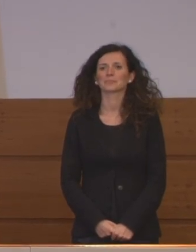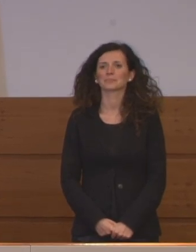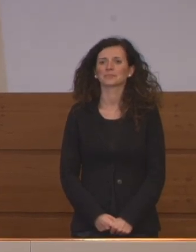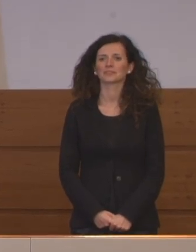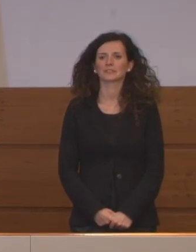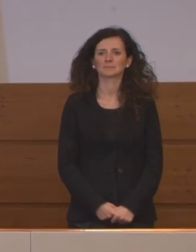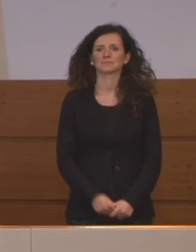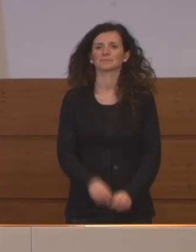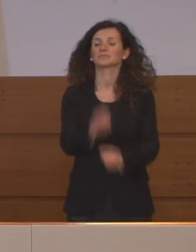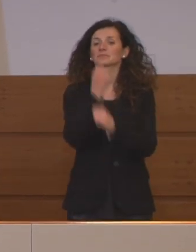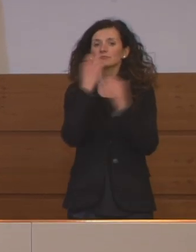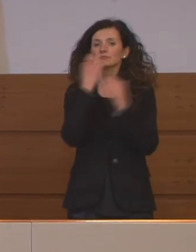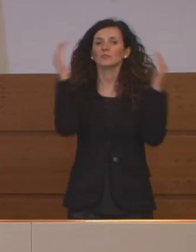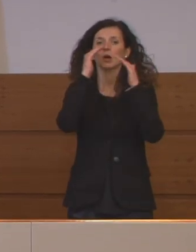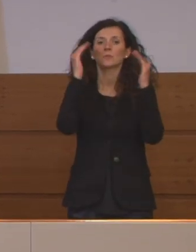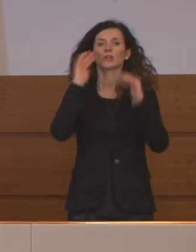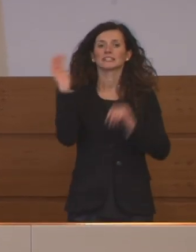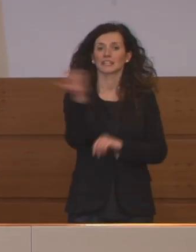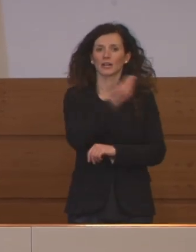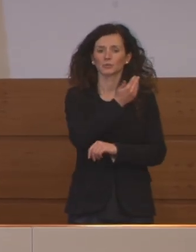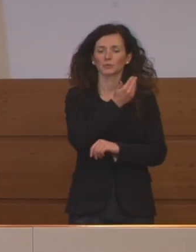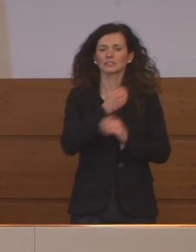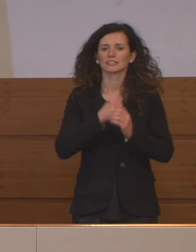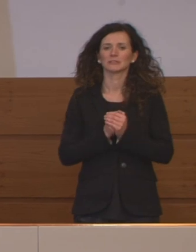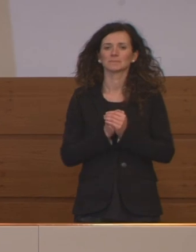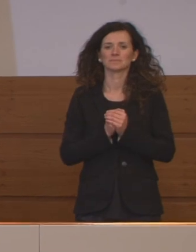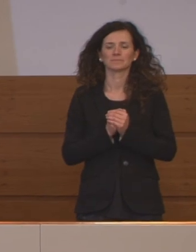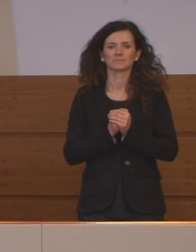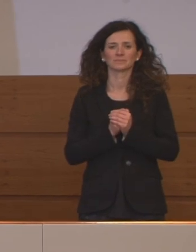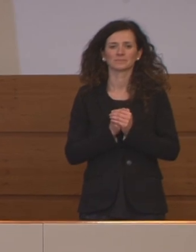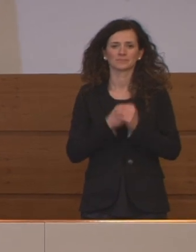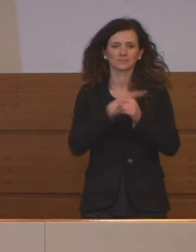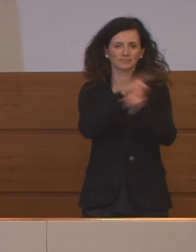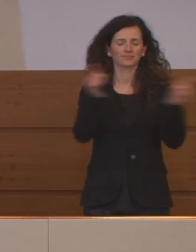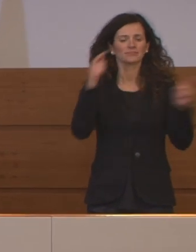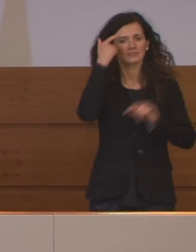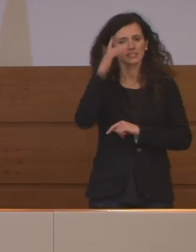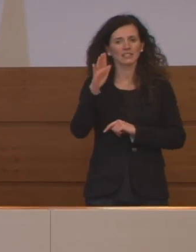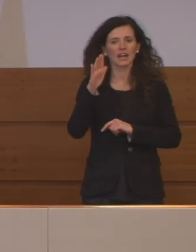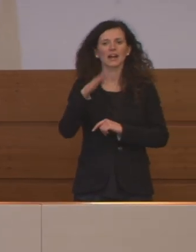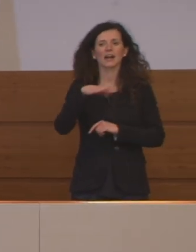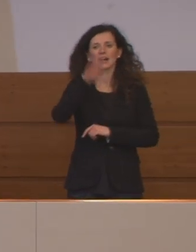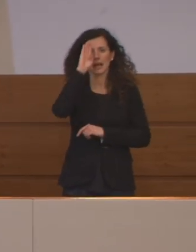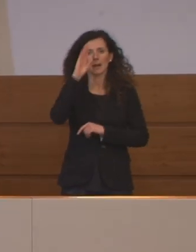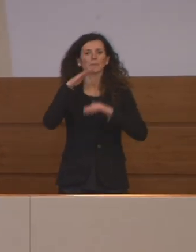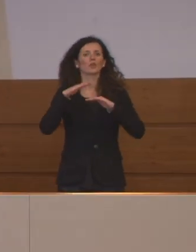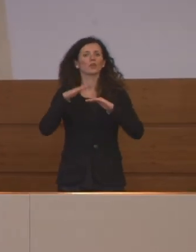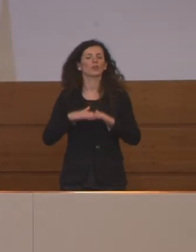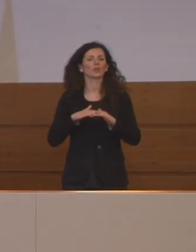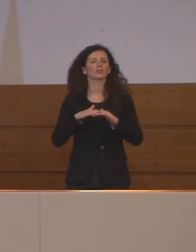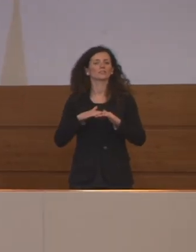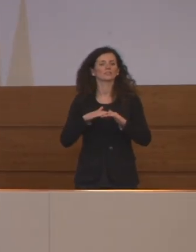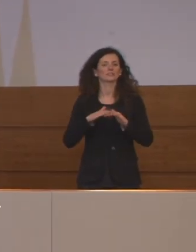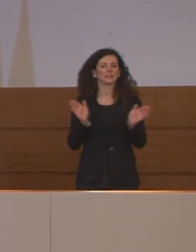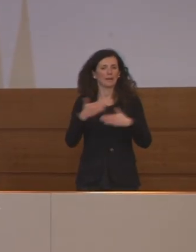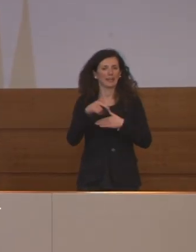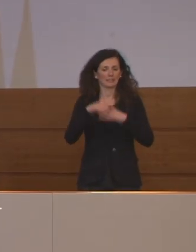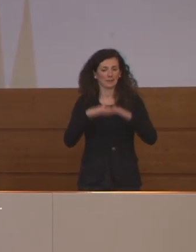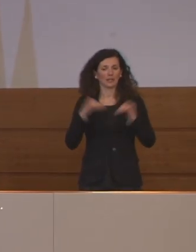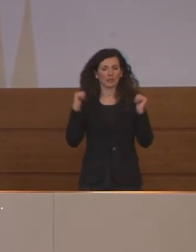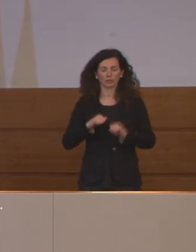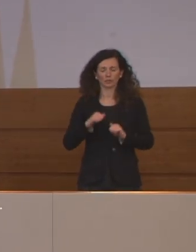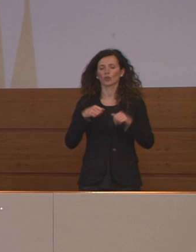buonasera a tutti come sapete oggi il capo dipartimento non può partecipare alla